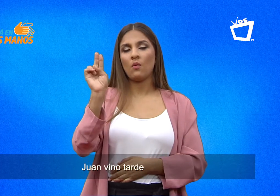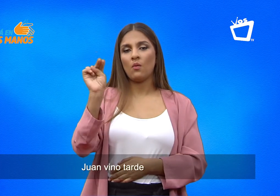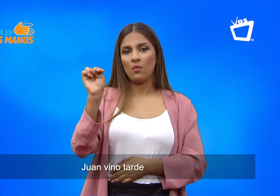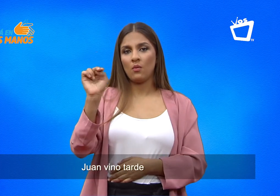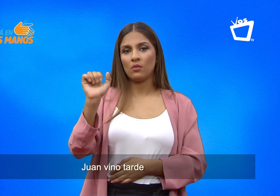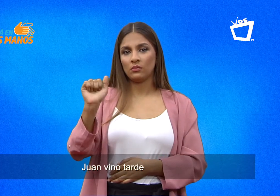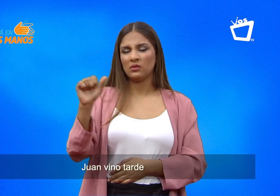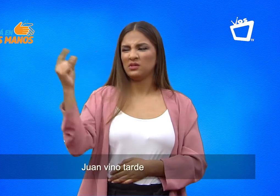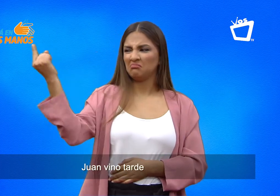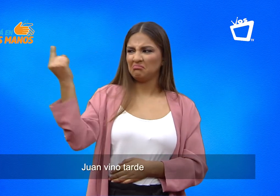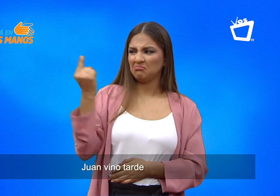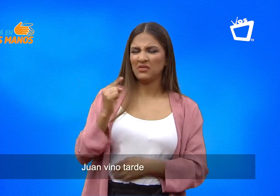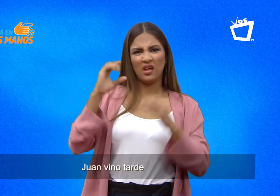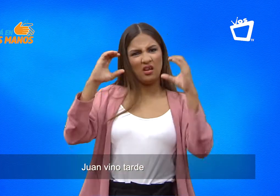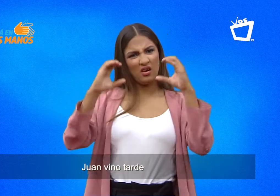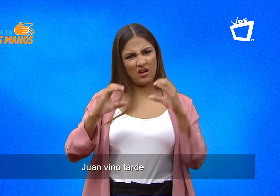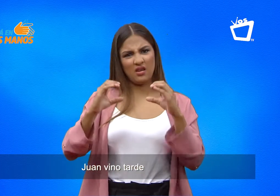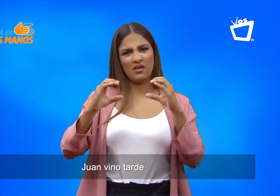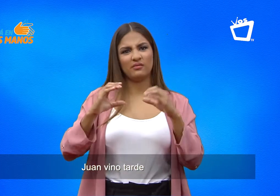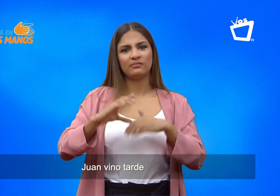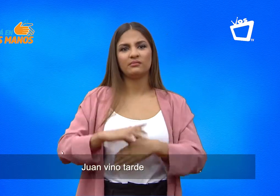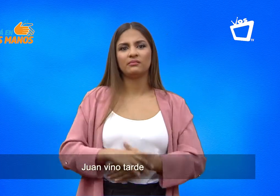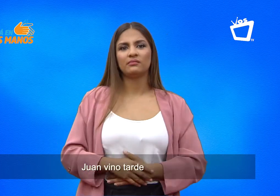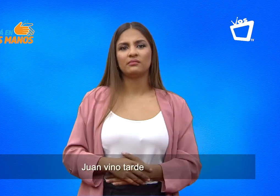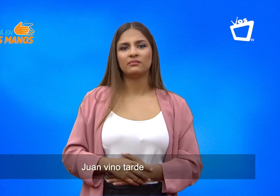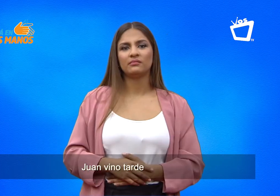Juan vino tarde.